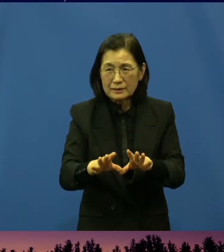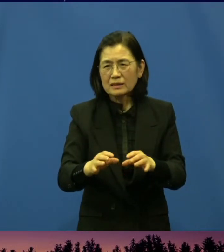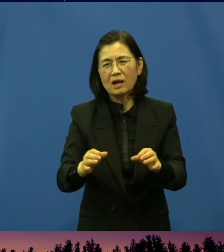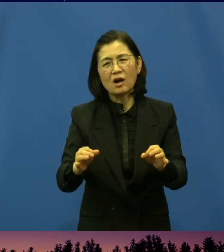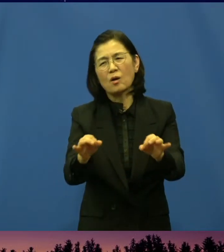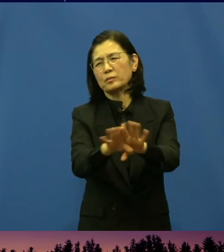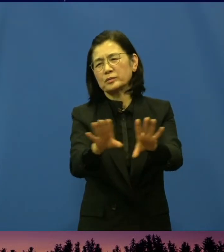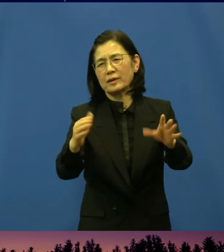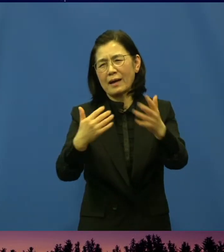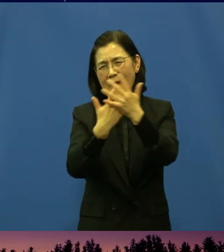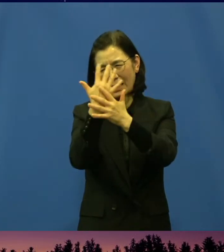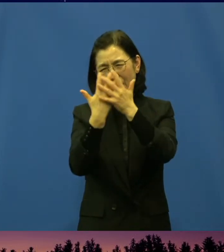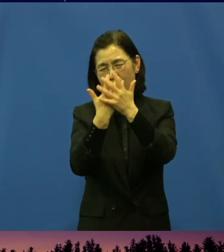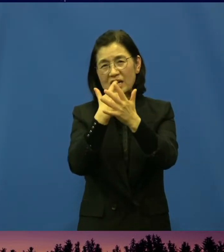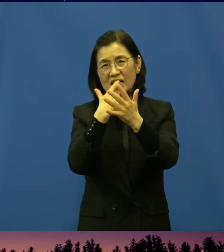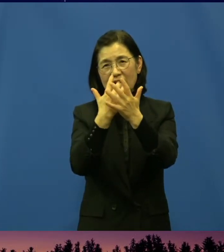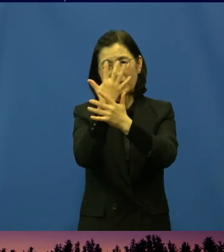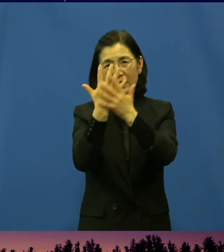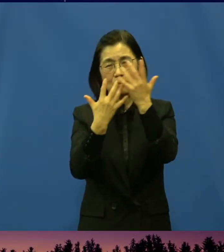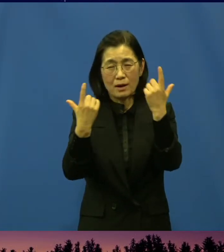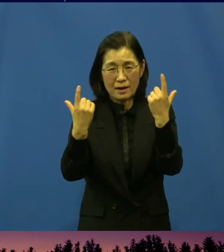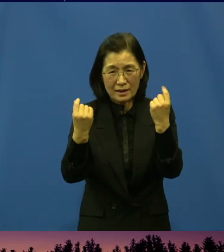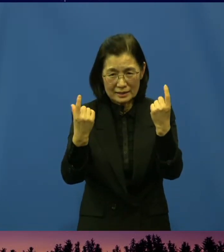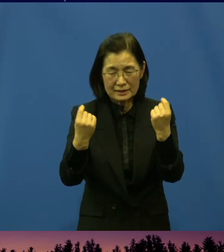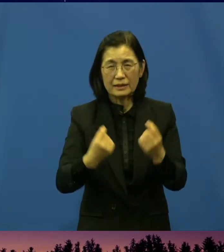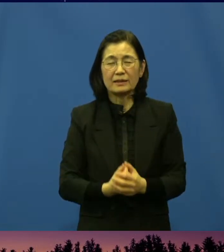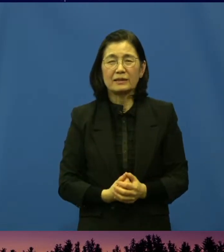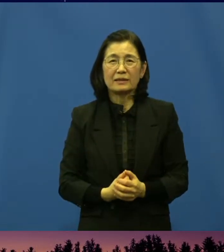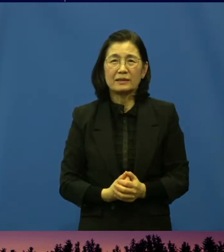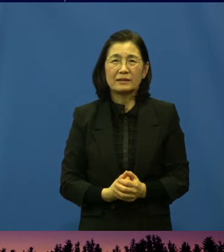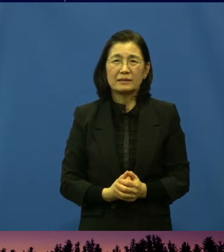안개와 같아요. 연기와 같아. 수증기와 같아.